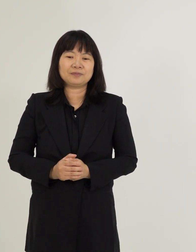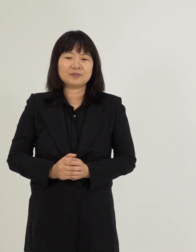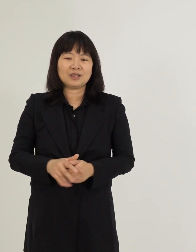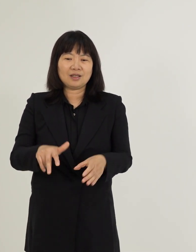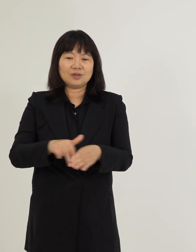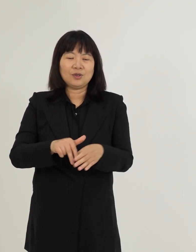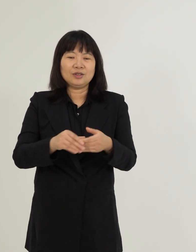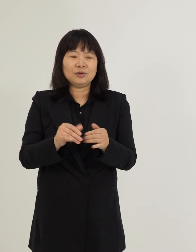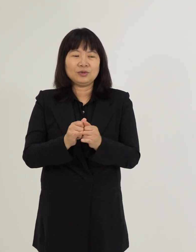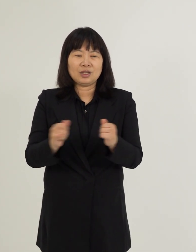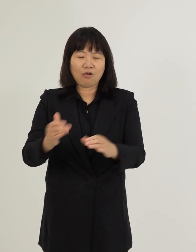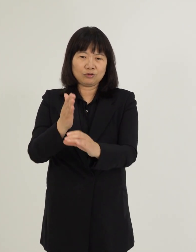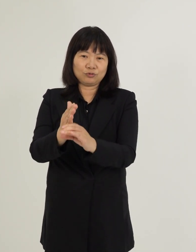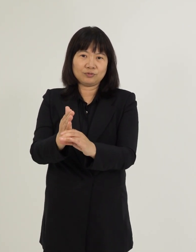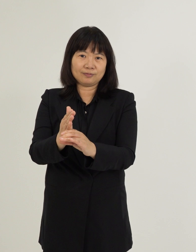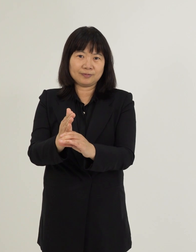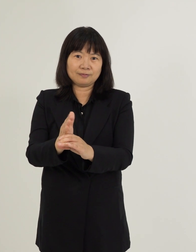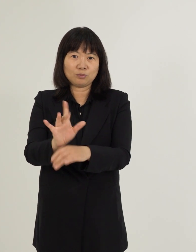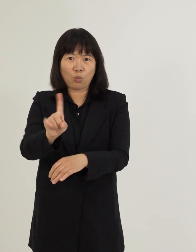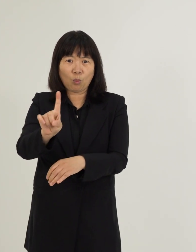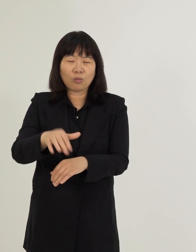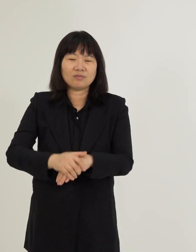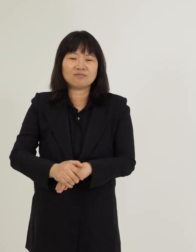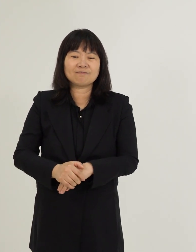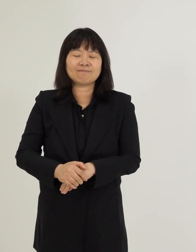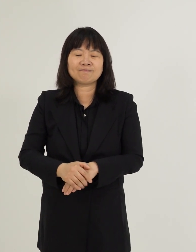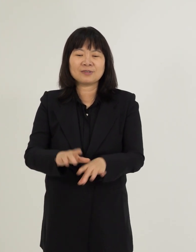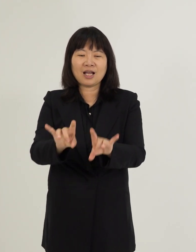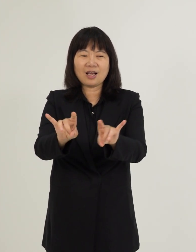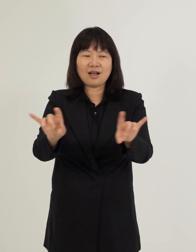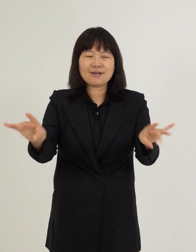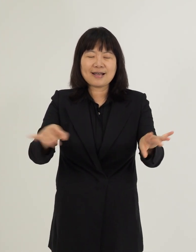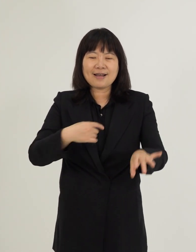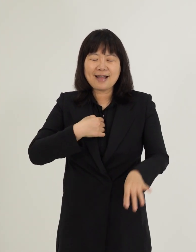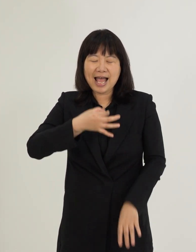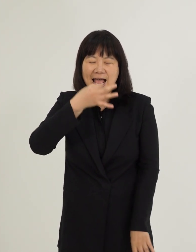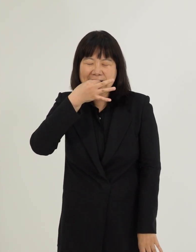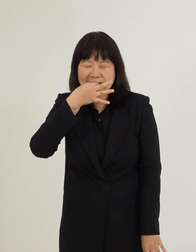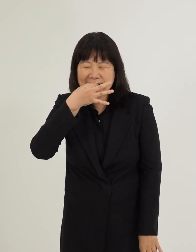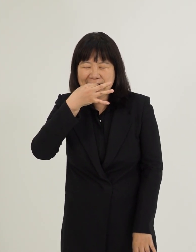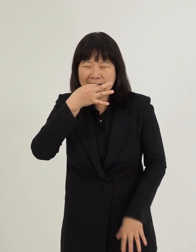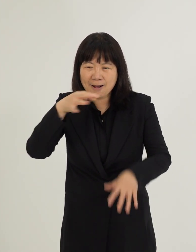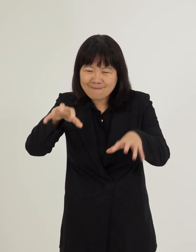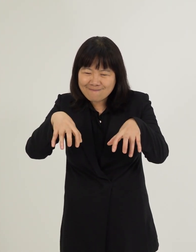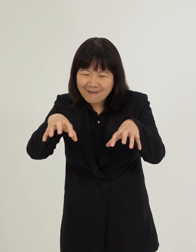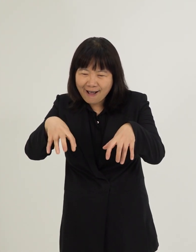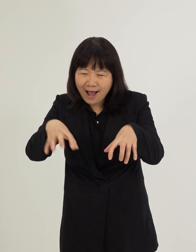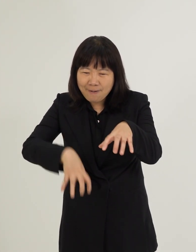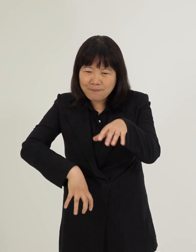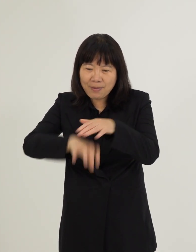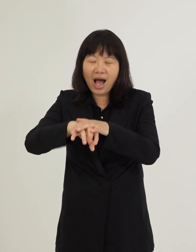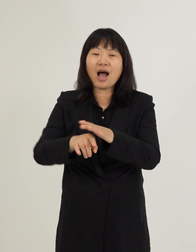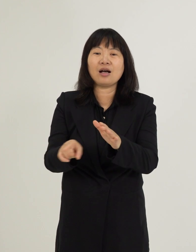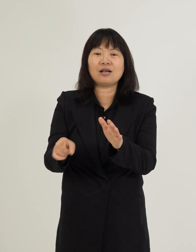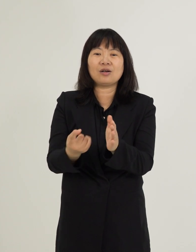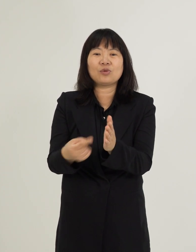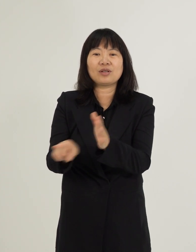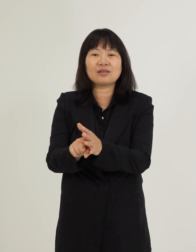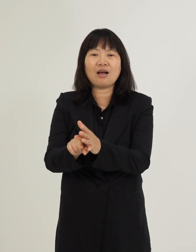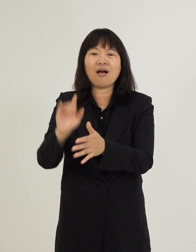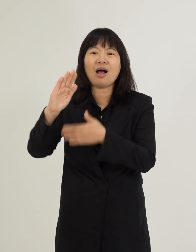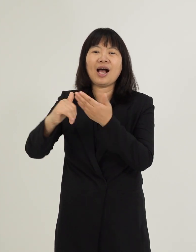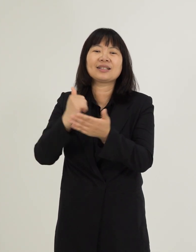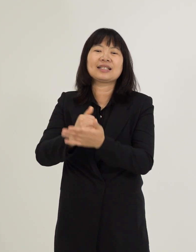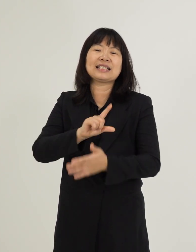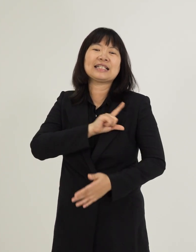종교 지도자들 중심으로 저마다 자기들의 탐욕을 채우기 위해서, 그것도 하나님의